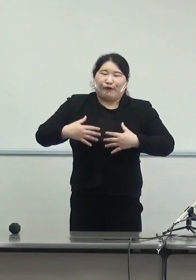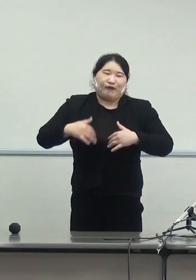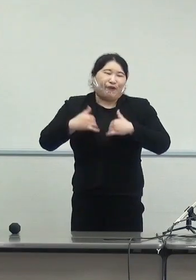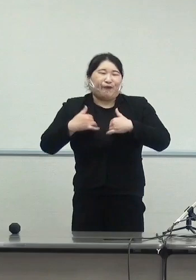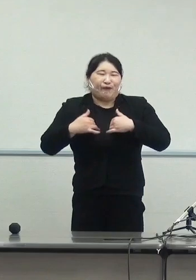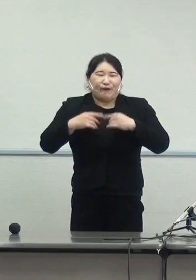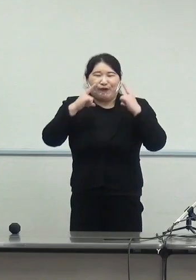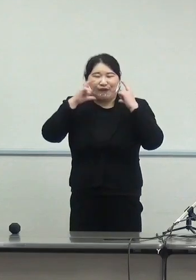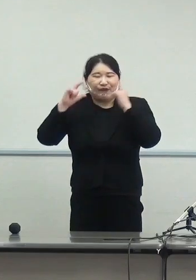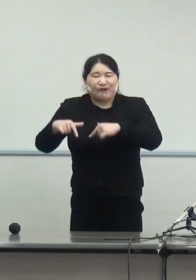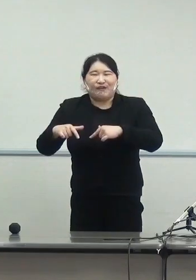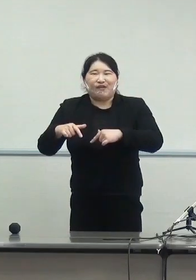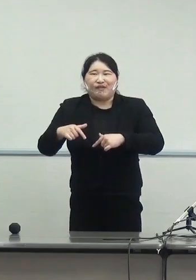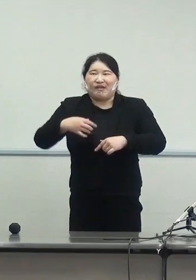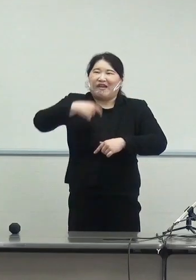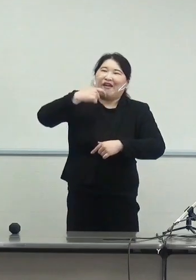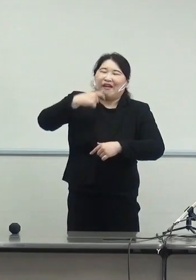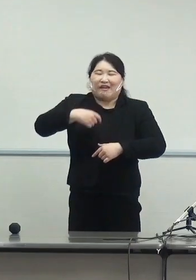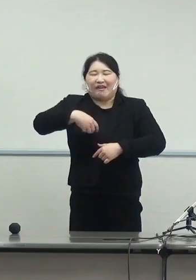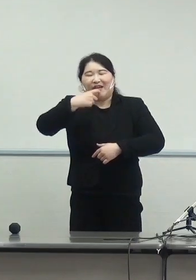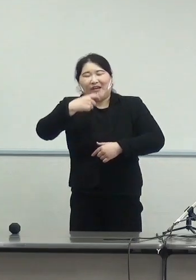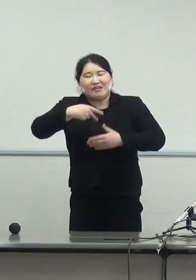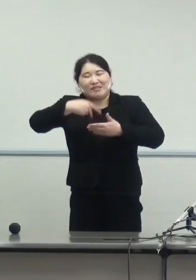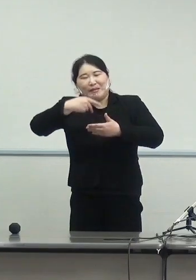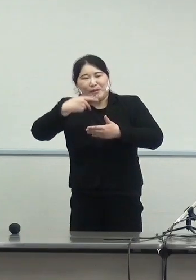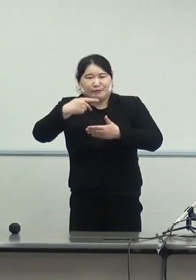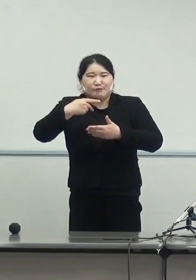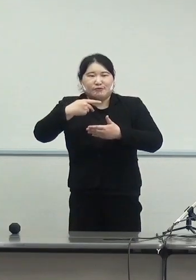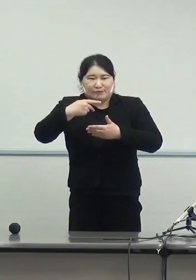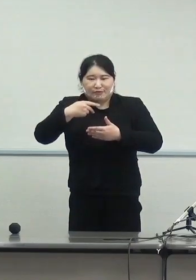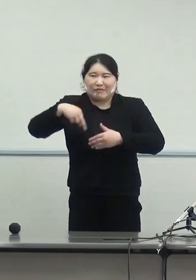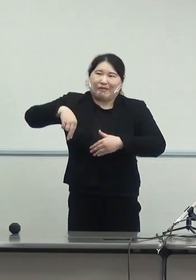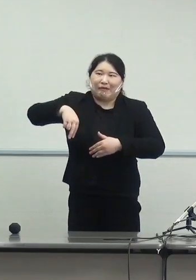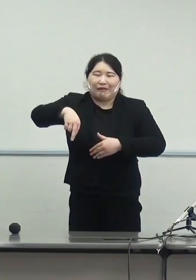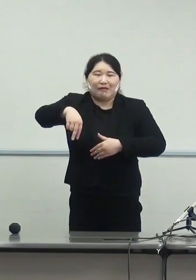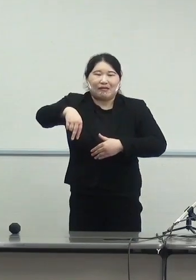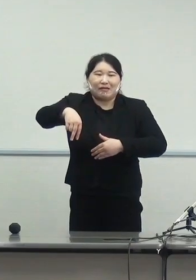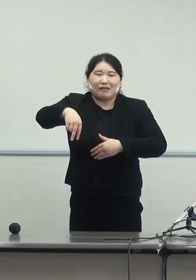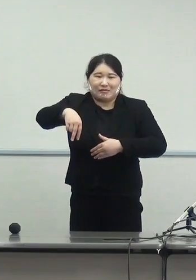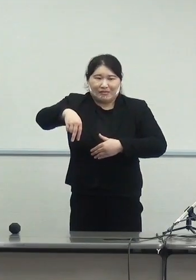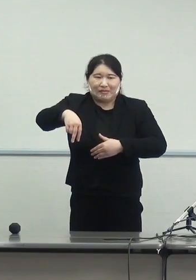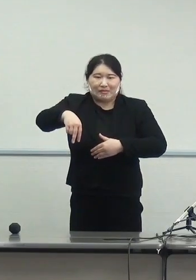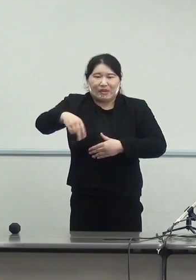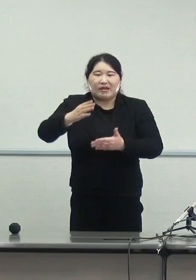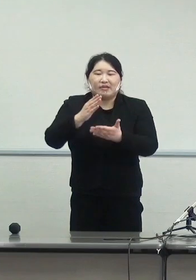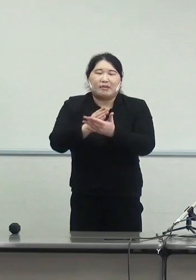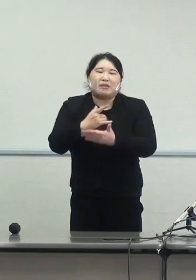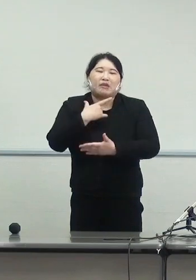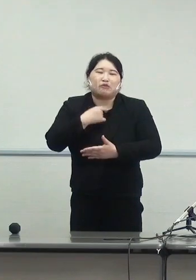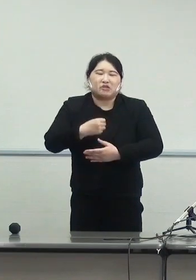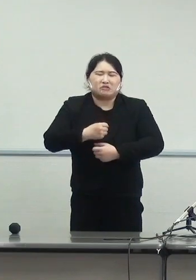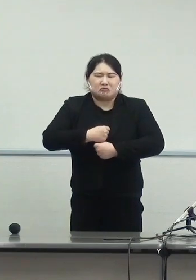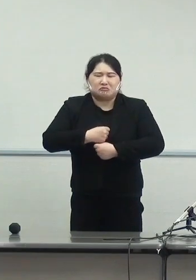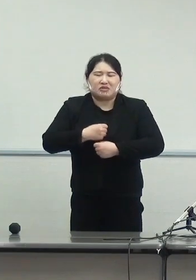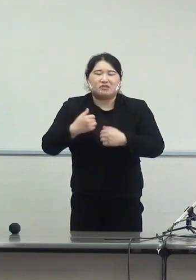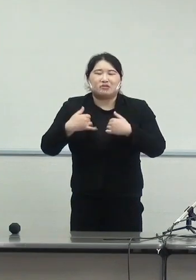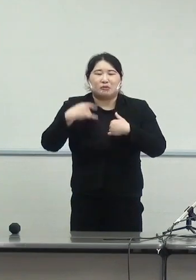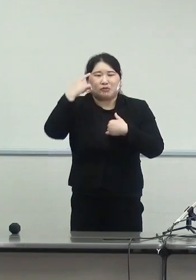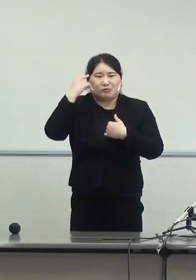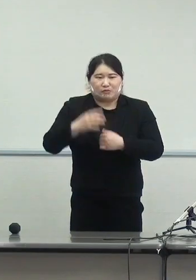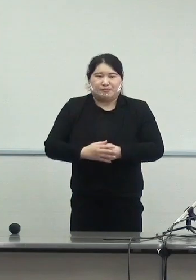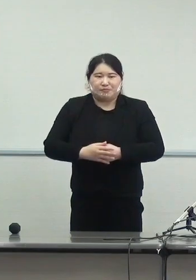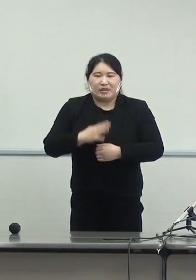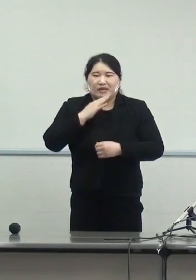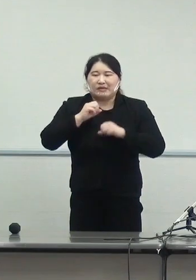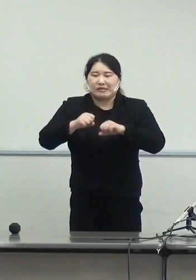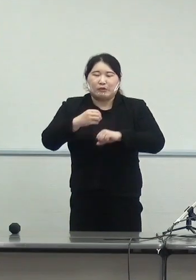とか、あとお酒を持って花見に出かけるとか、そういうことが現にないように、この辺は実行委員会さんの方でも